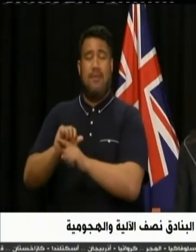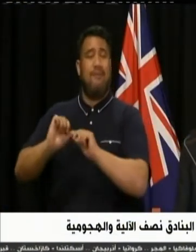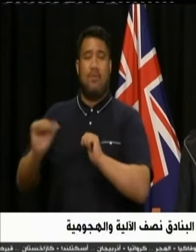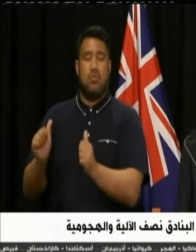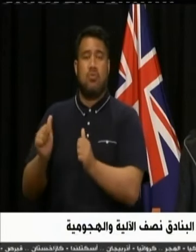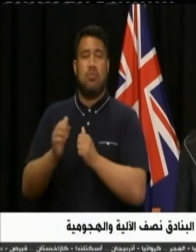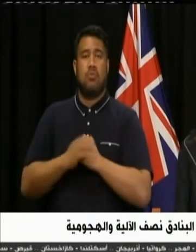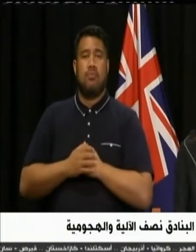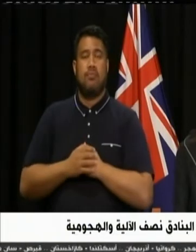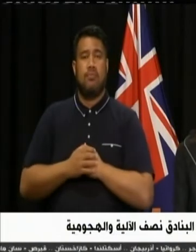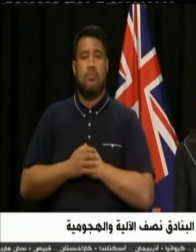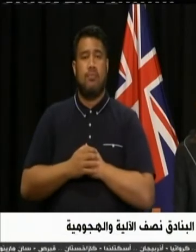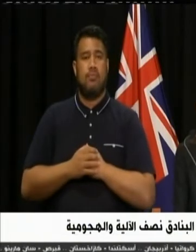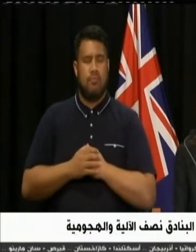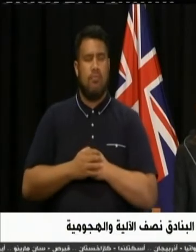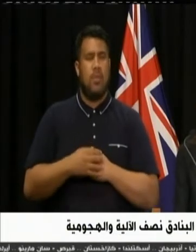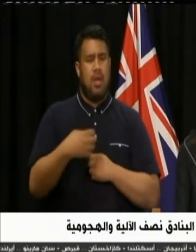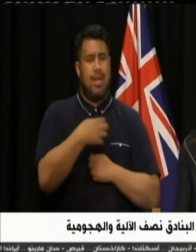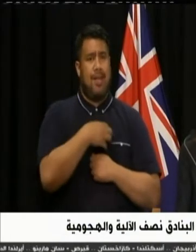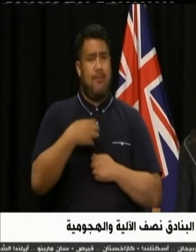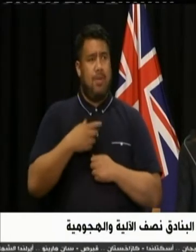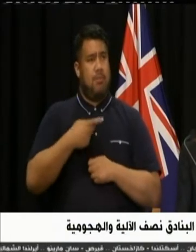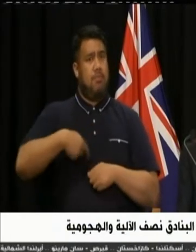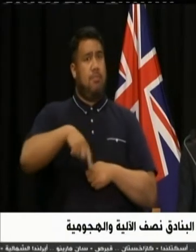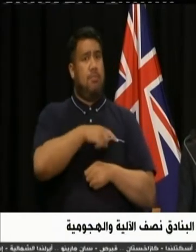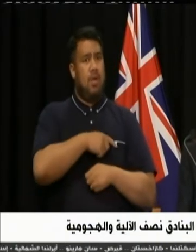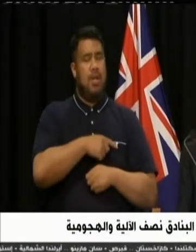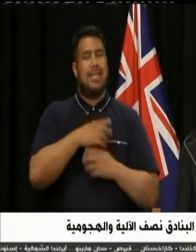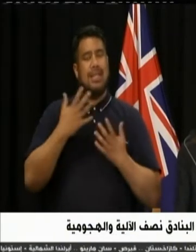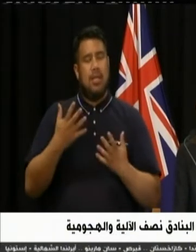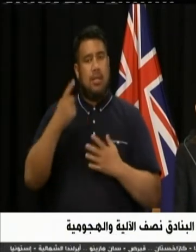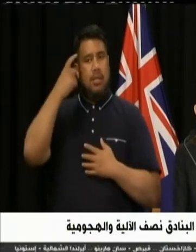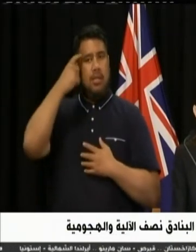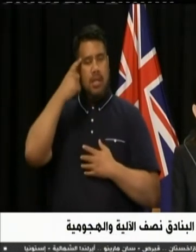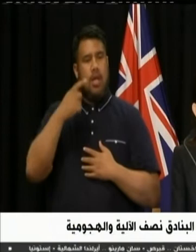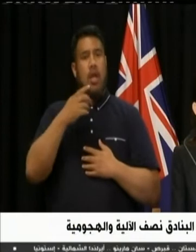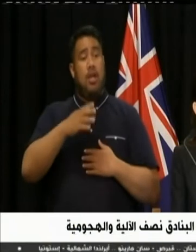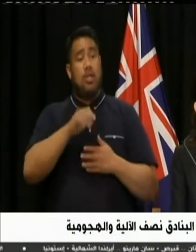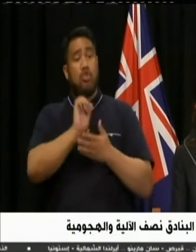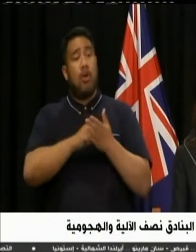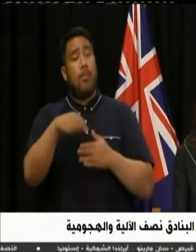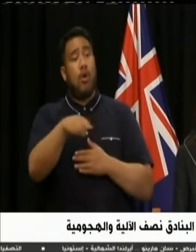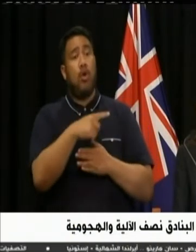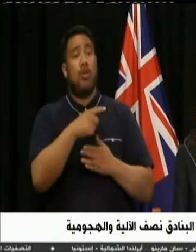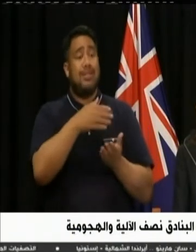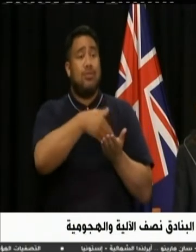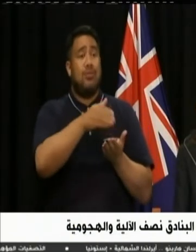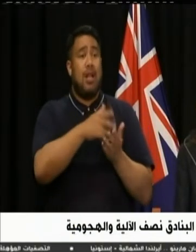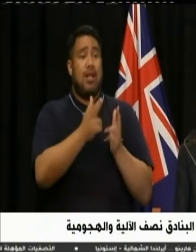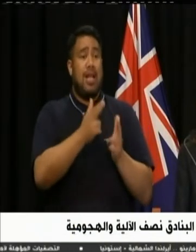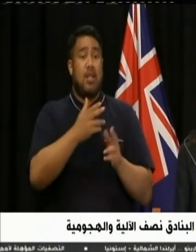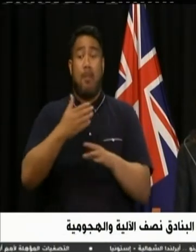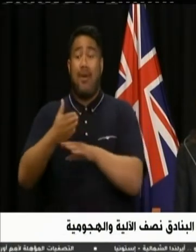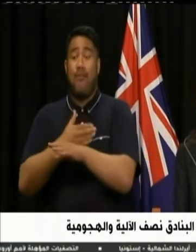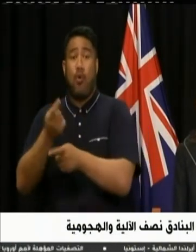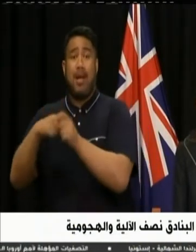استهدف مسجدين في مدينة كرايست تشيرش وأسفر عن 50 قتيلا من المصلين وعشرات الجرحى. أضافت